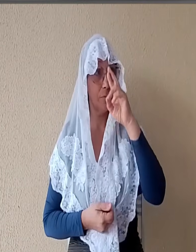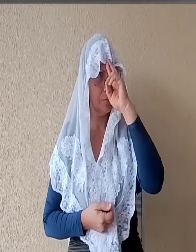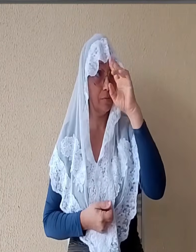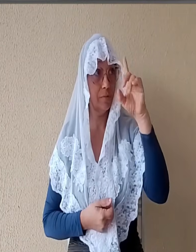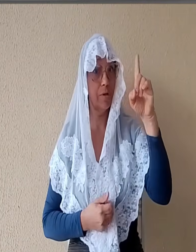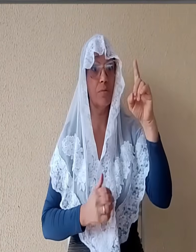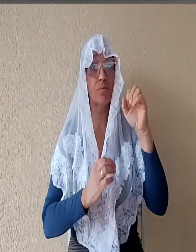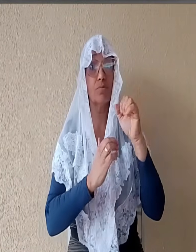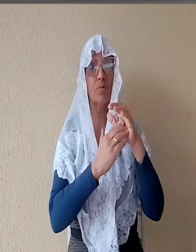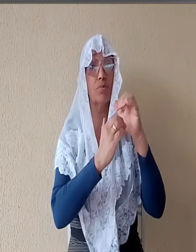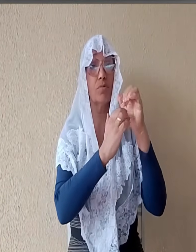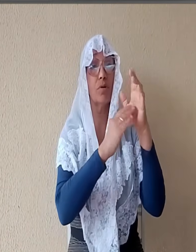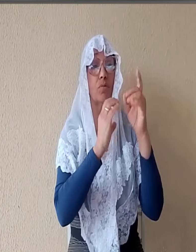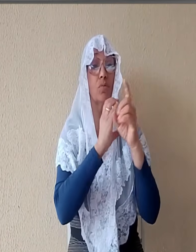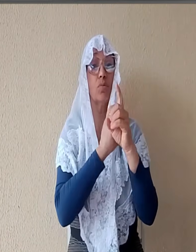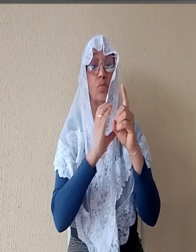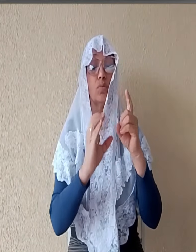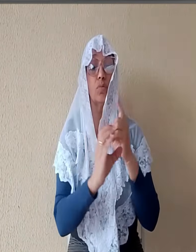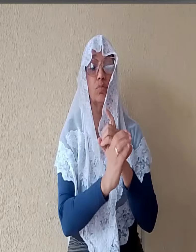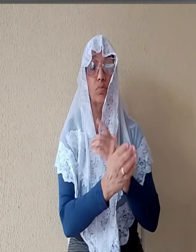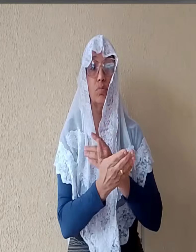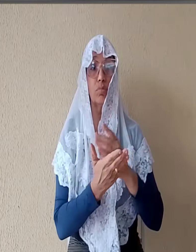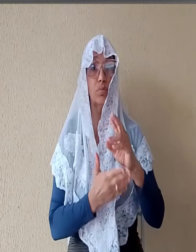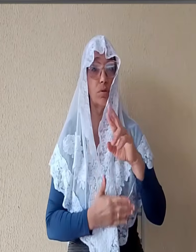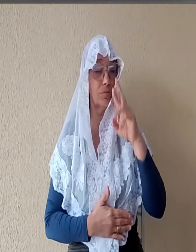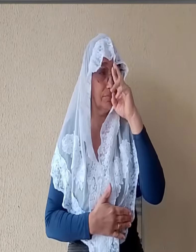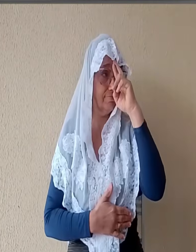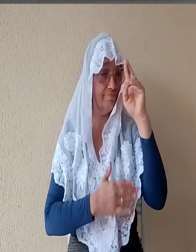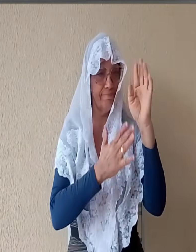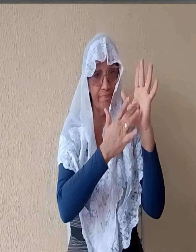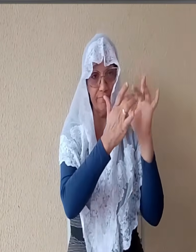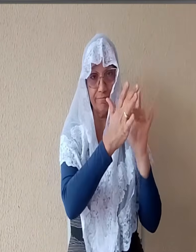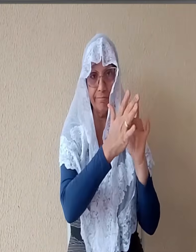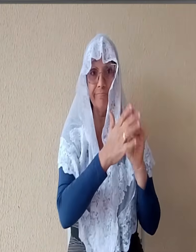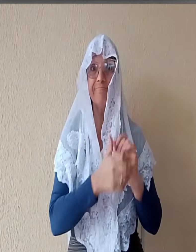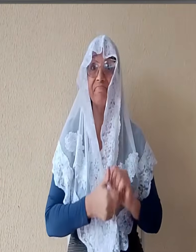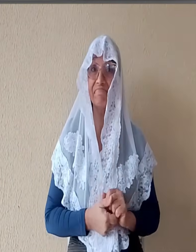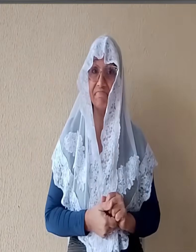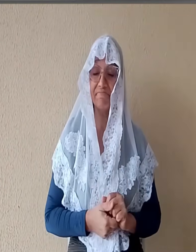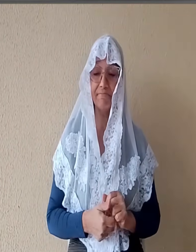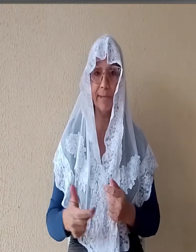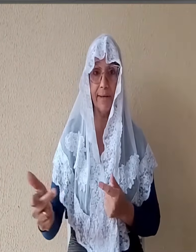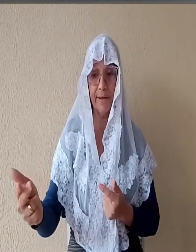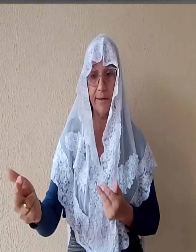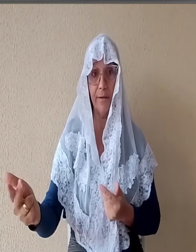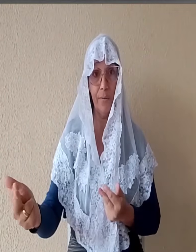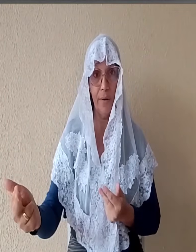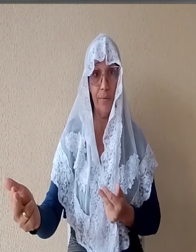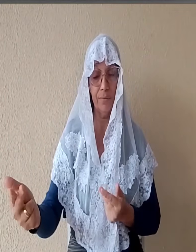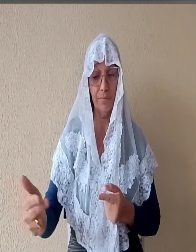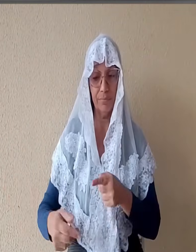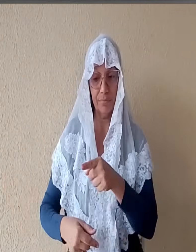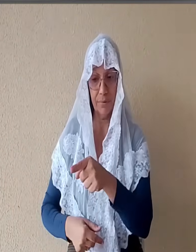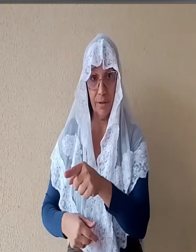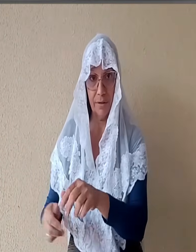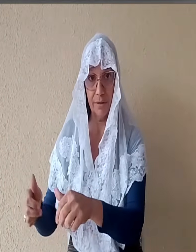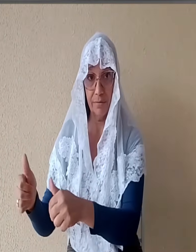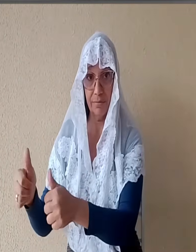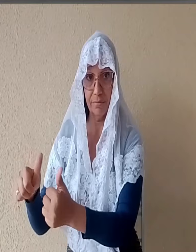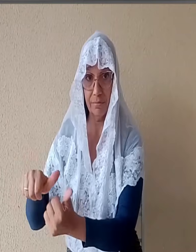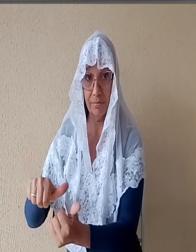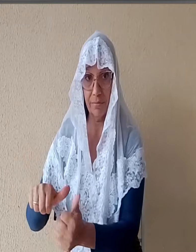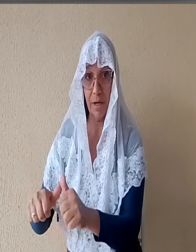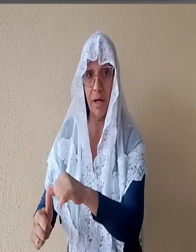servo como que tinha que ser um processo do atendimento de culto. Não se pode mudar. A obra de Deus não se